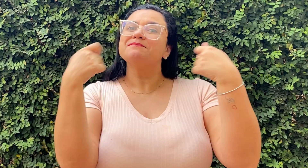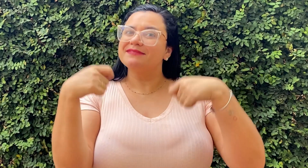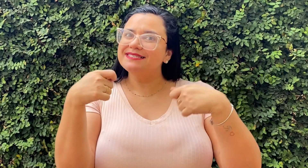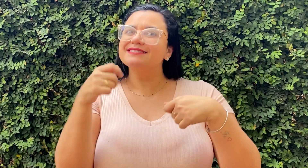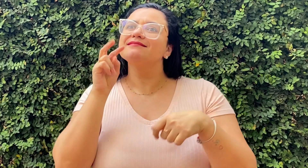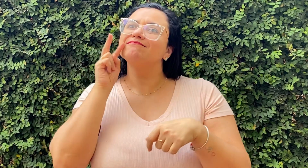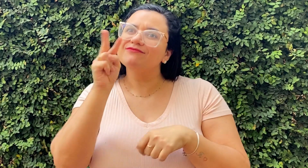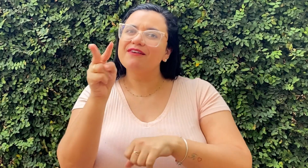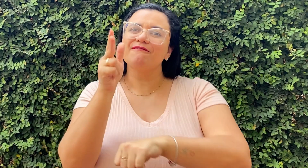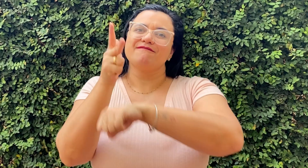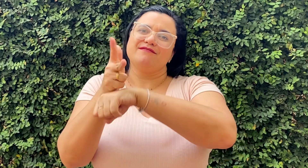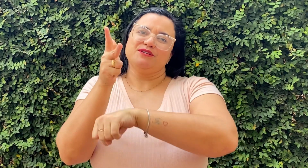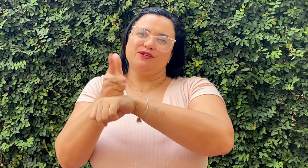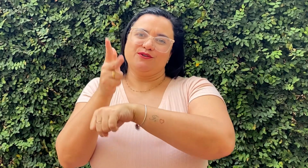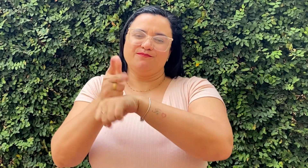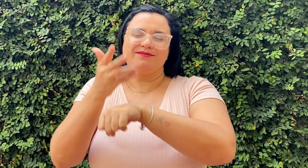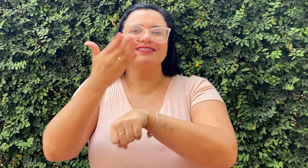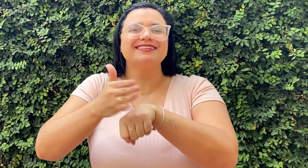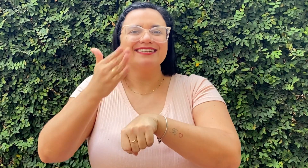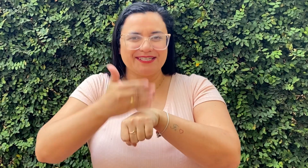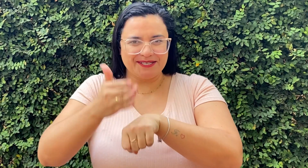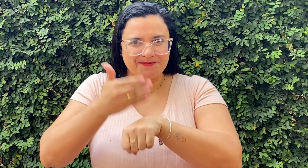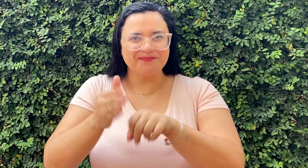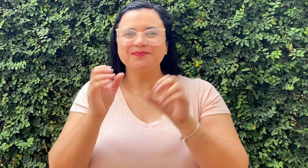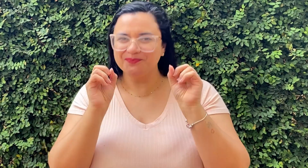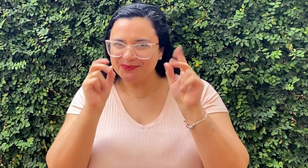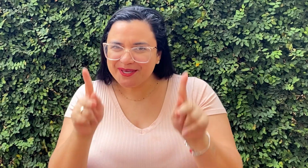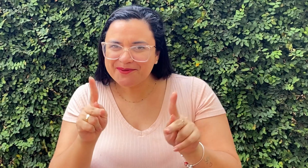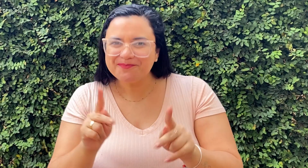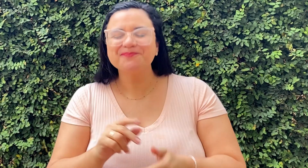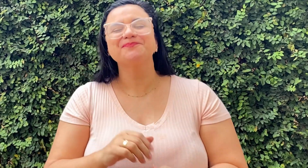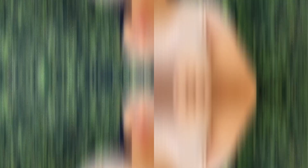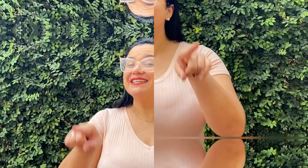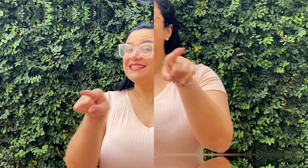é importante você ver bastantes vídeos também.